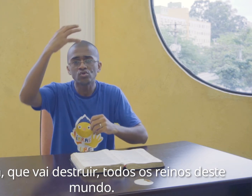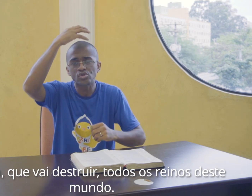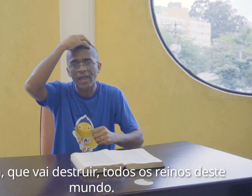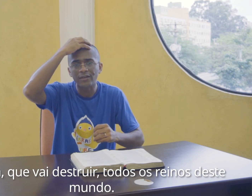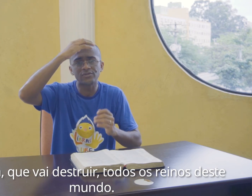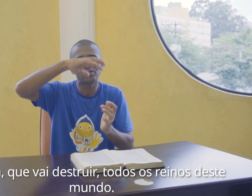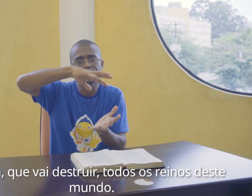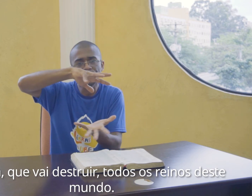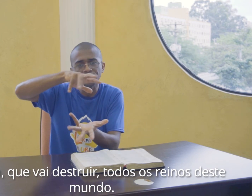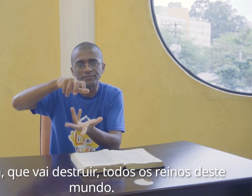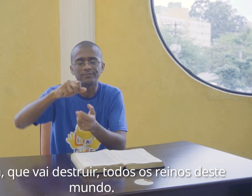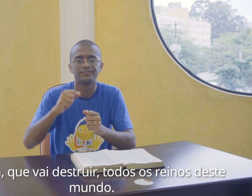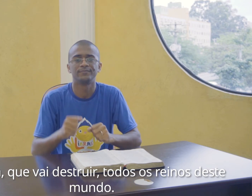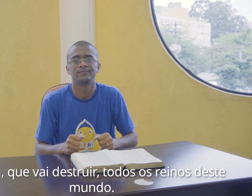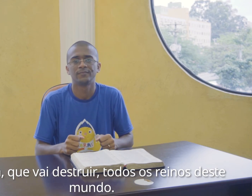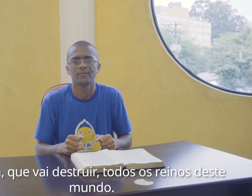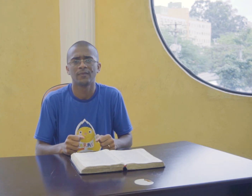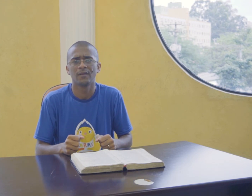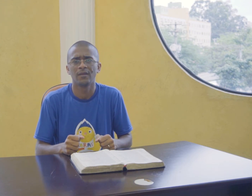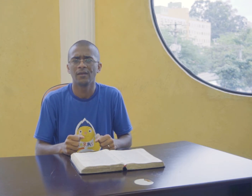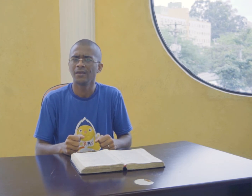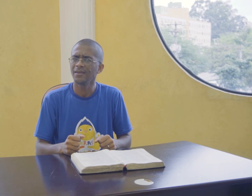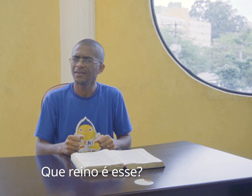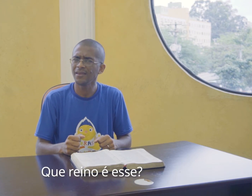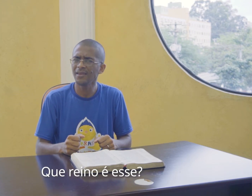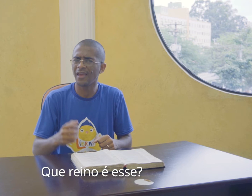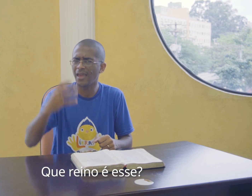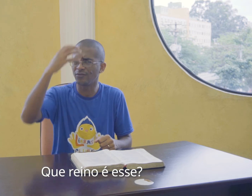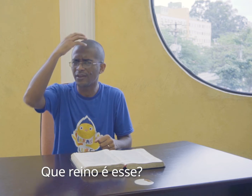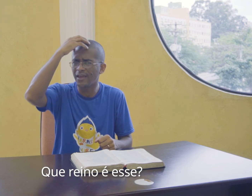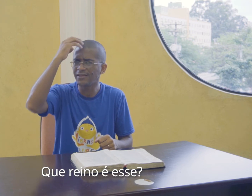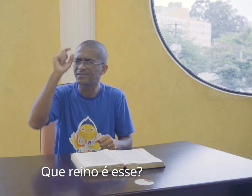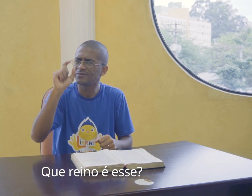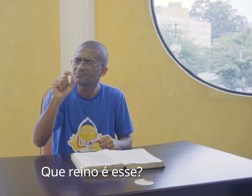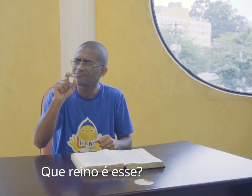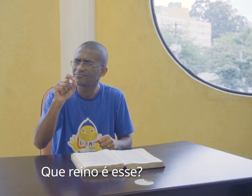os reinos deste mundo. Que reino que é esse?